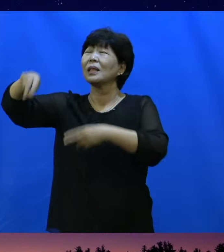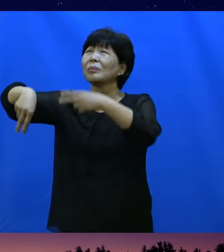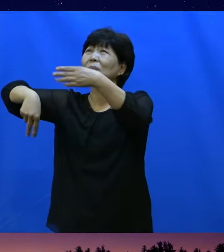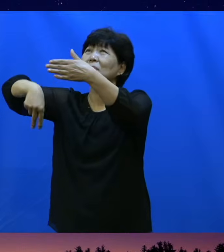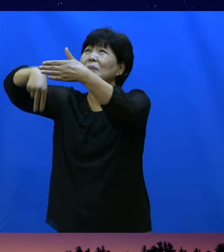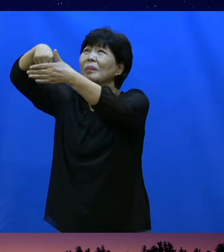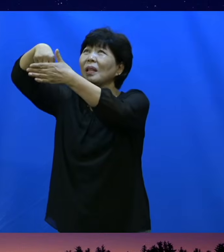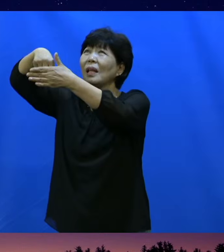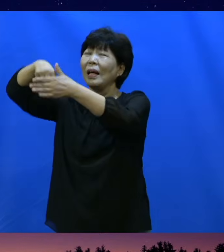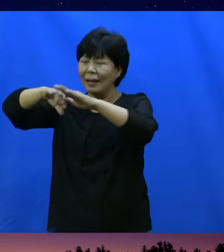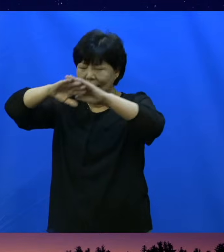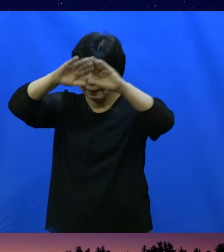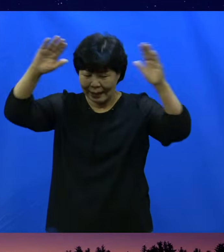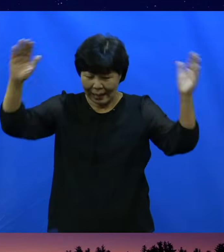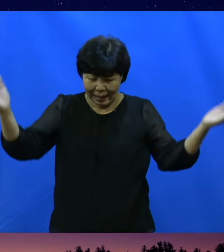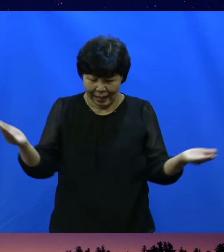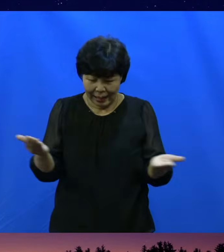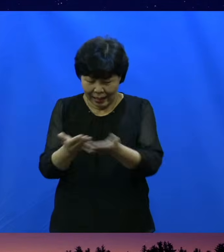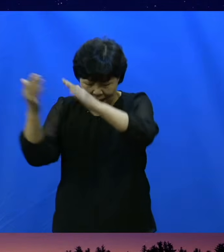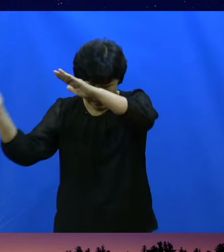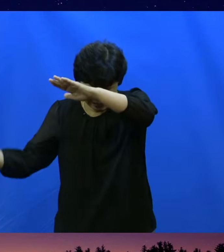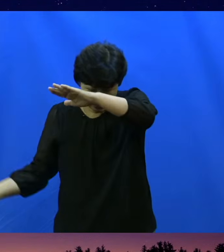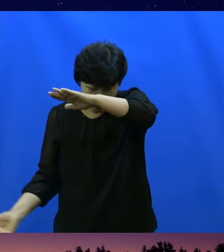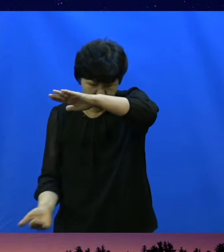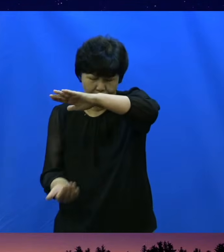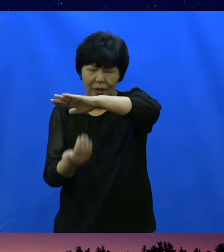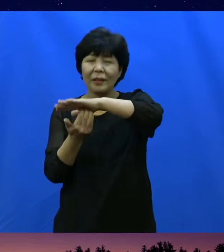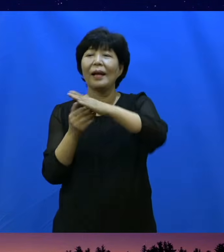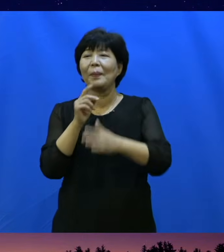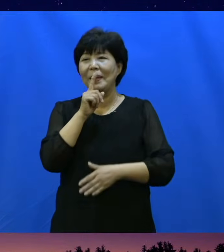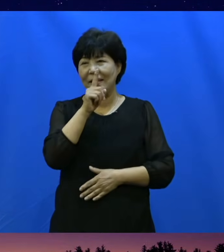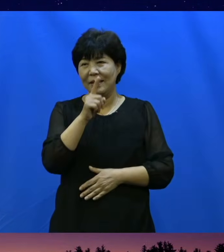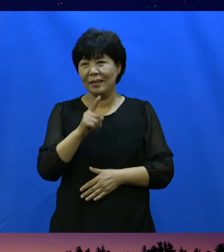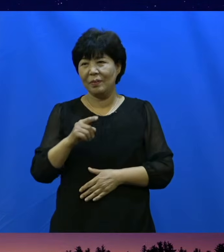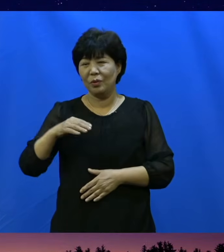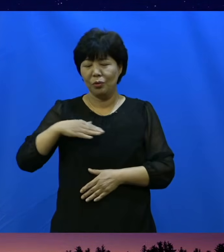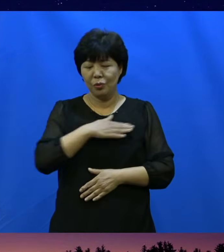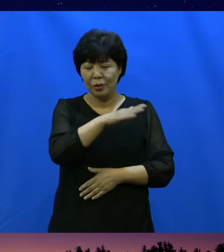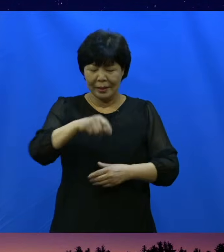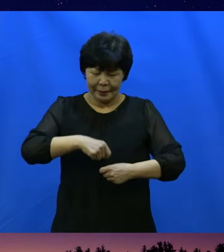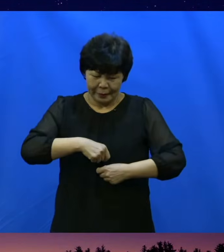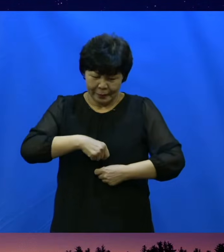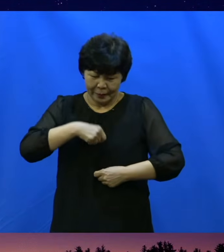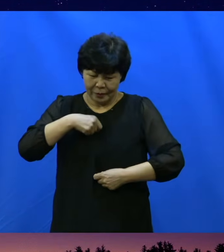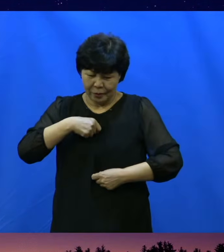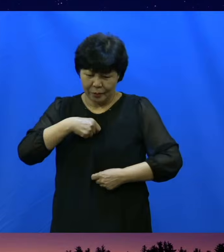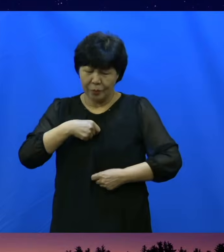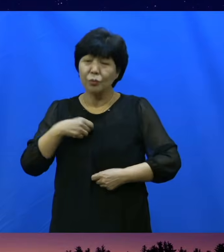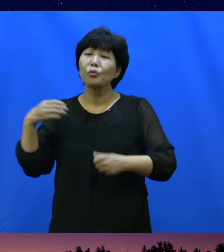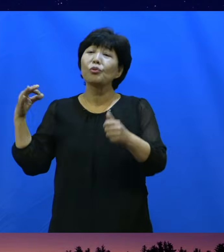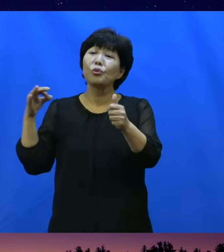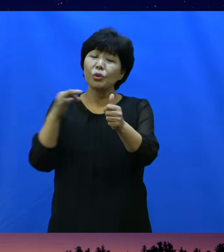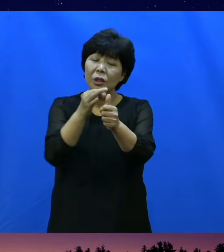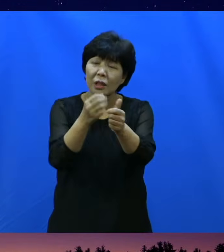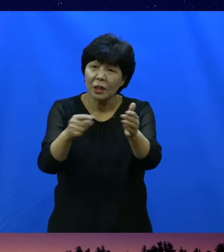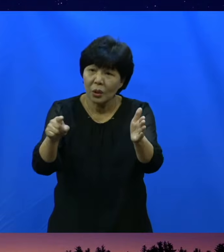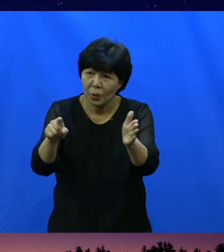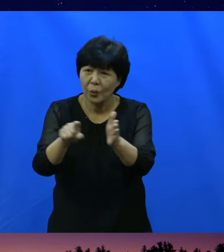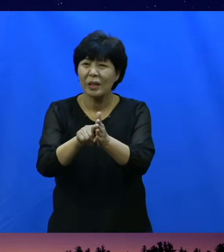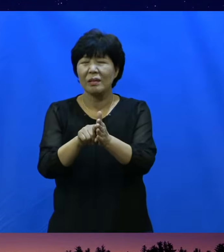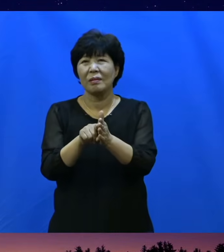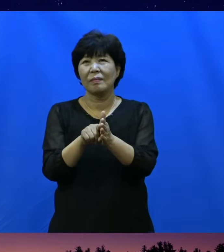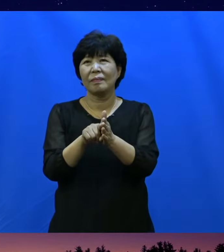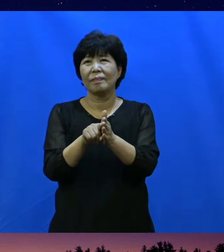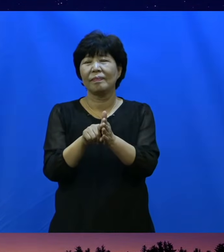이루었다. 다 이루었다. 우리를 의롭게 하시고자 하시는 하나님의 그 공의를